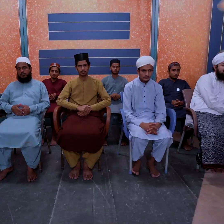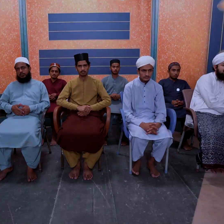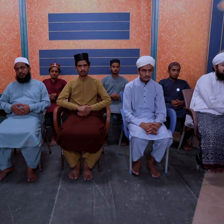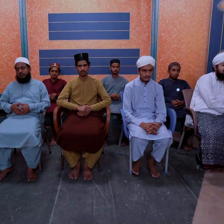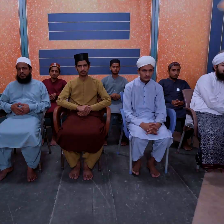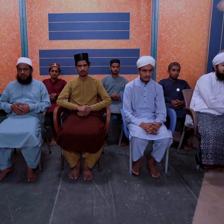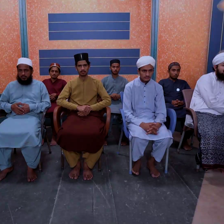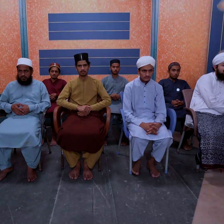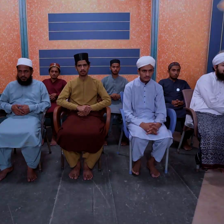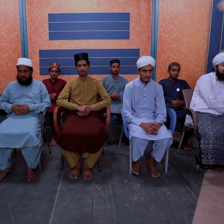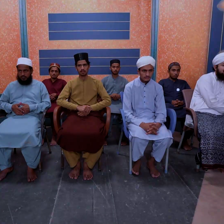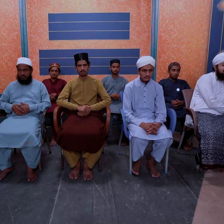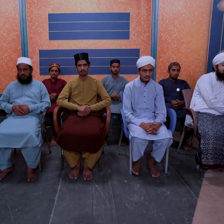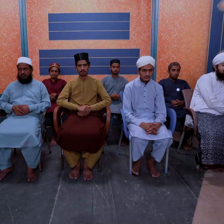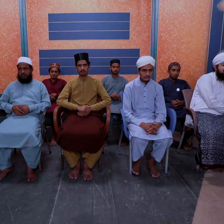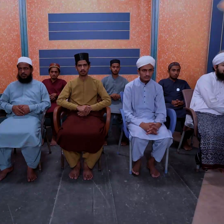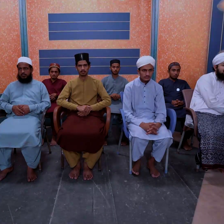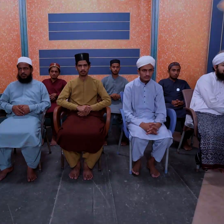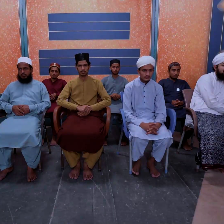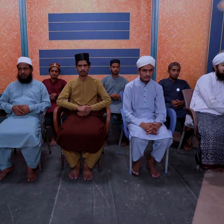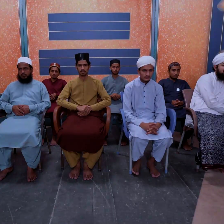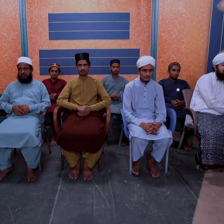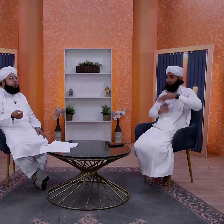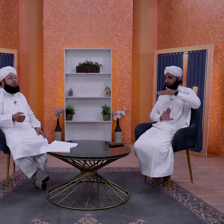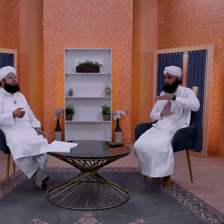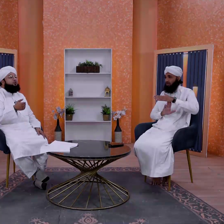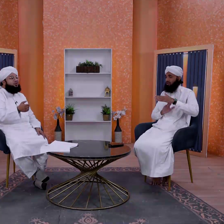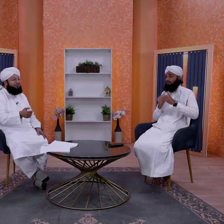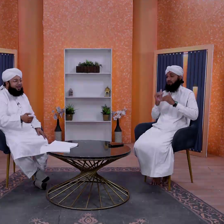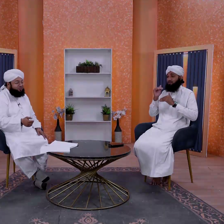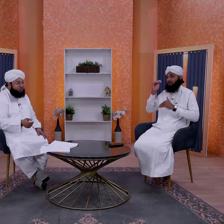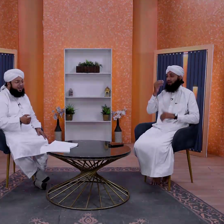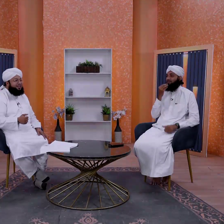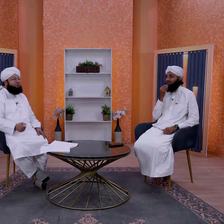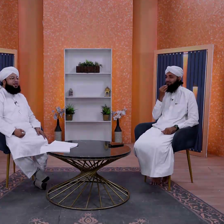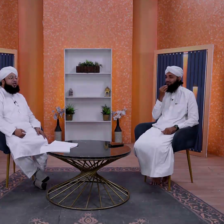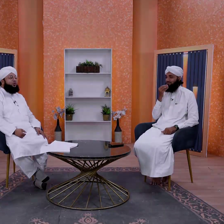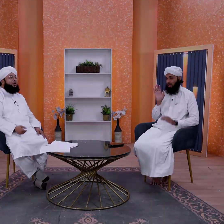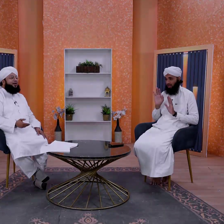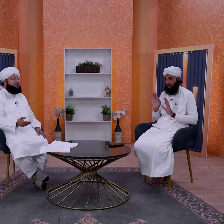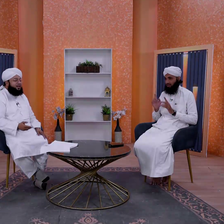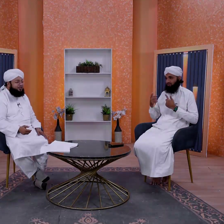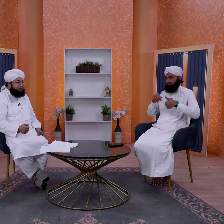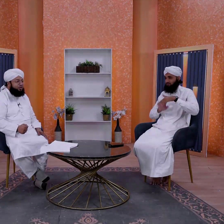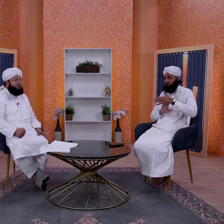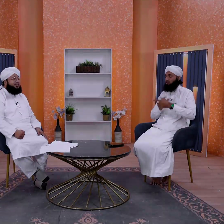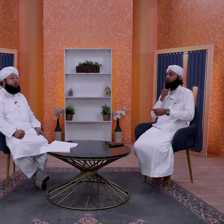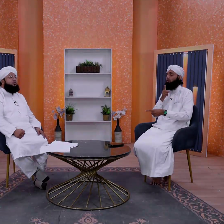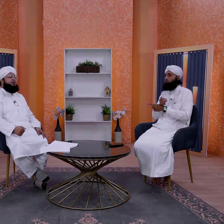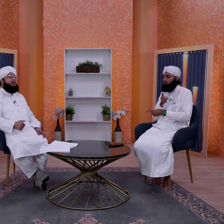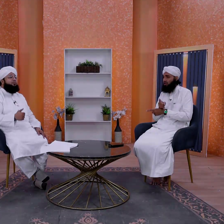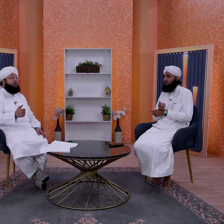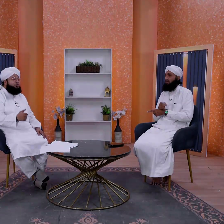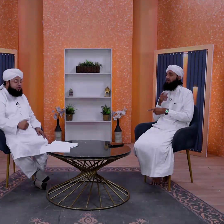بھی بیٹھیں کوشش کریں قبلہ رخ ہو کر بیٹھیں. جہاں ہمارے بزرگان دین بیٹھتے ہوں, ہمارے استاد محترم بیٹھتے